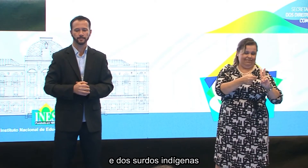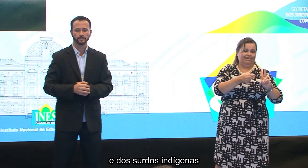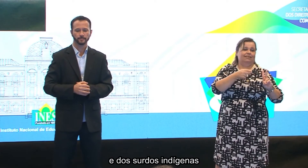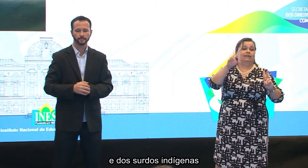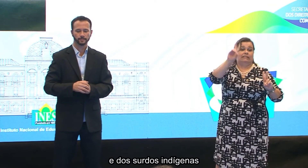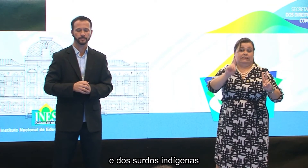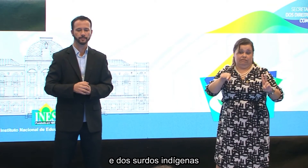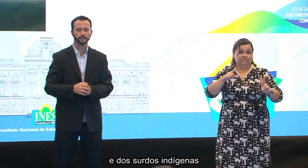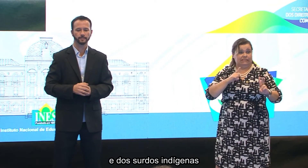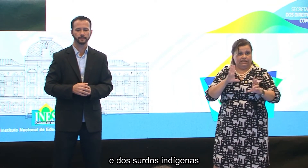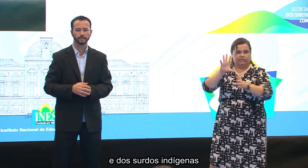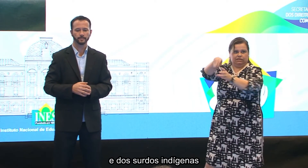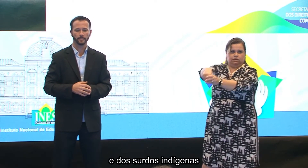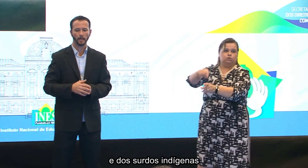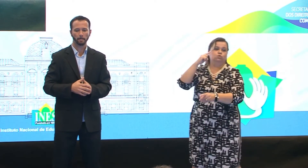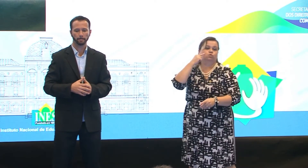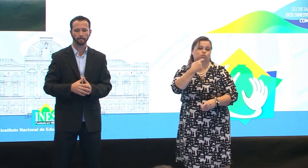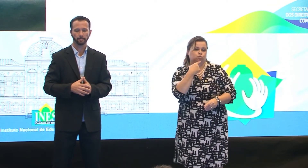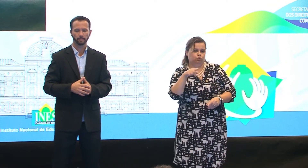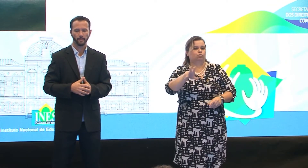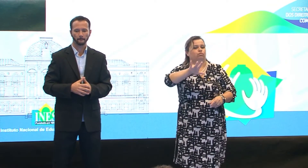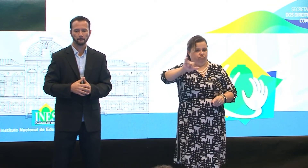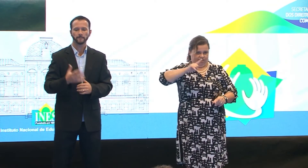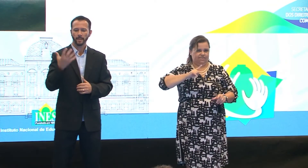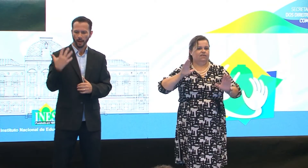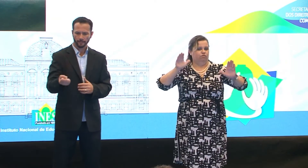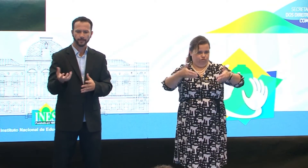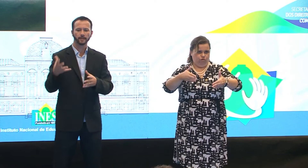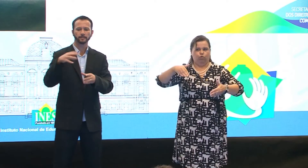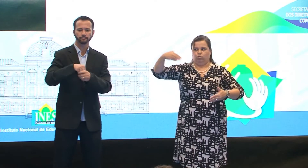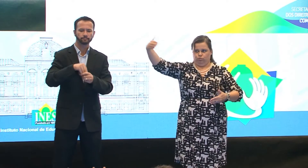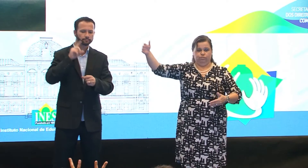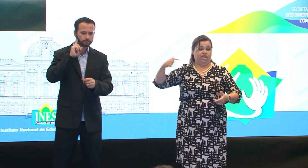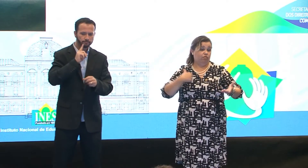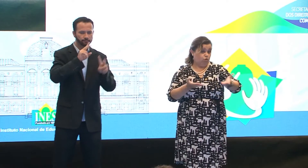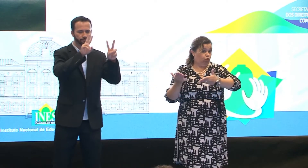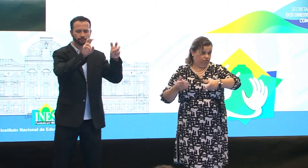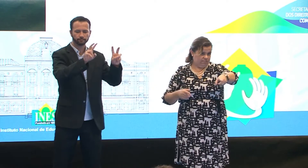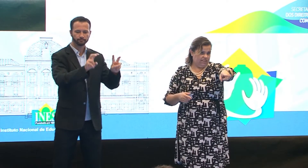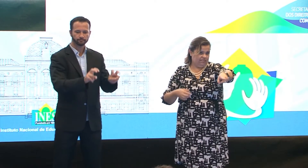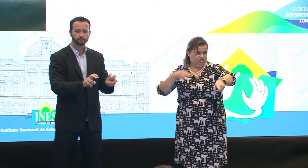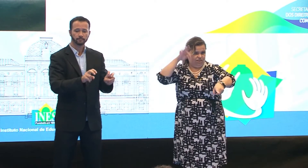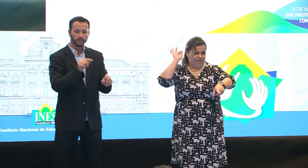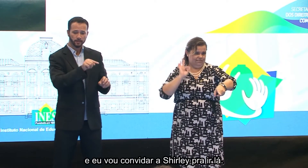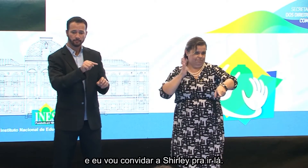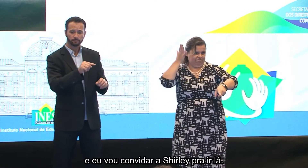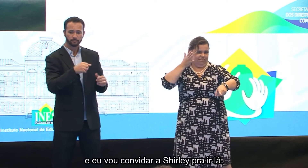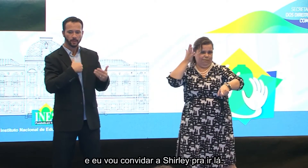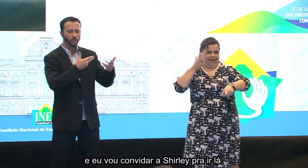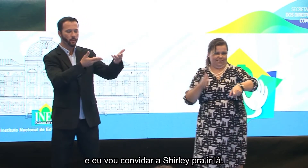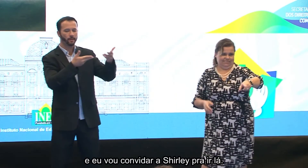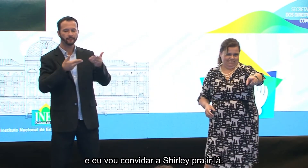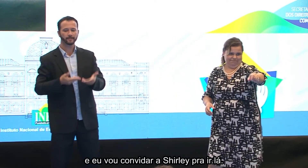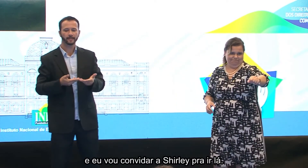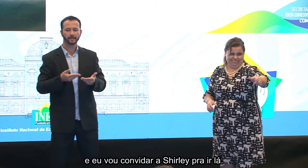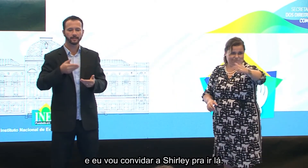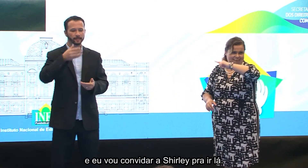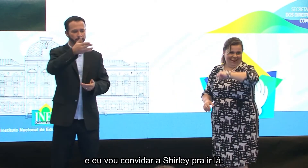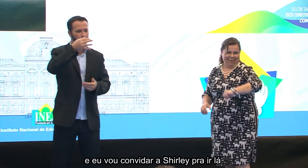dos surdos indígenas. Então, vamos fazer esse fórum em fevereiro, e eu vou fevereiro,